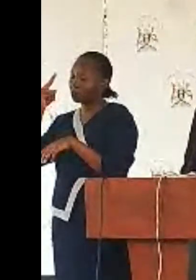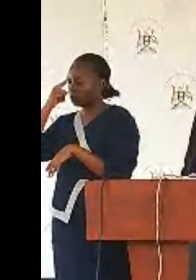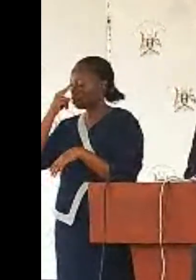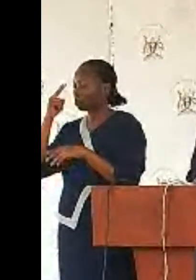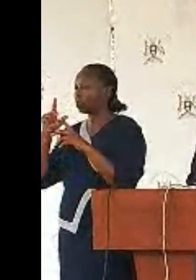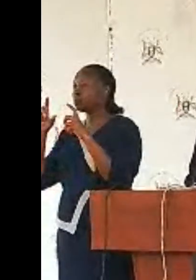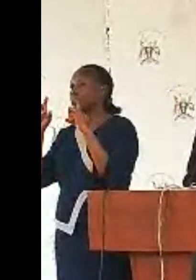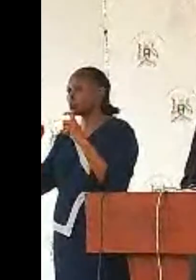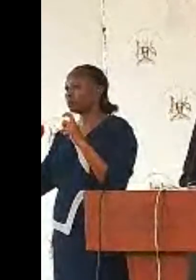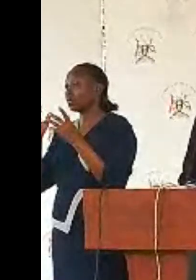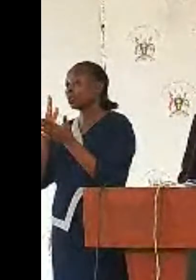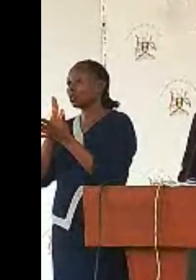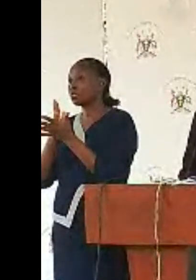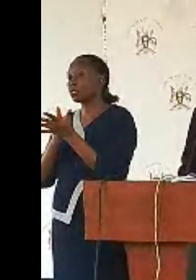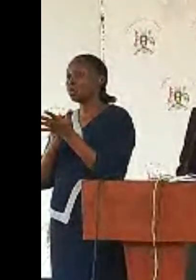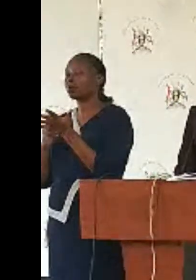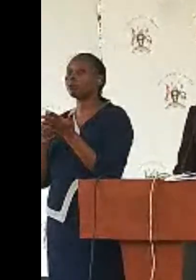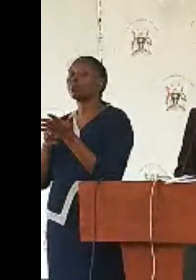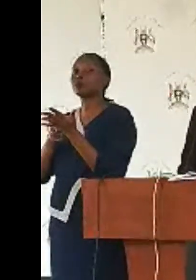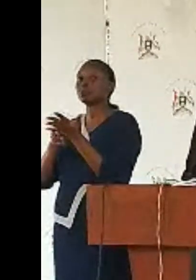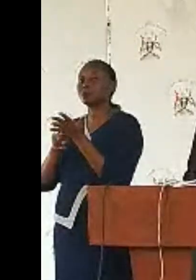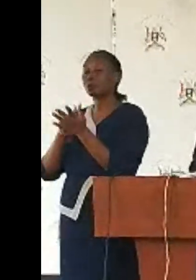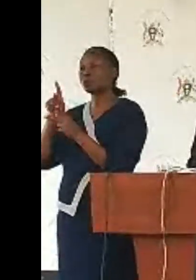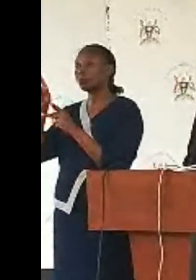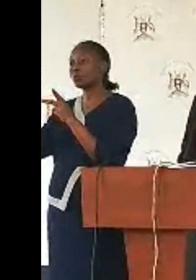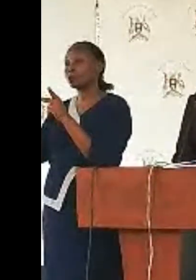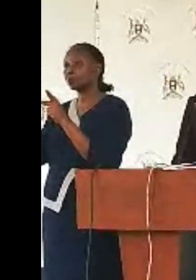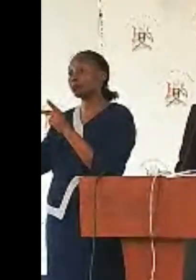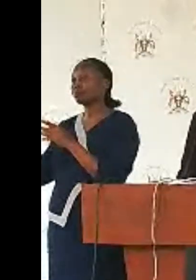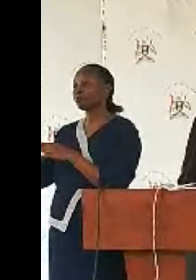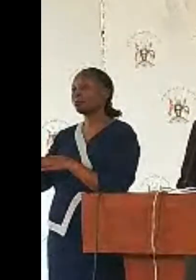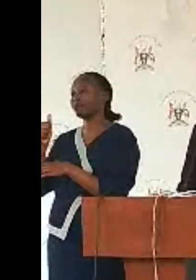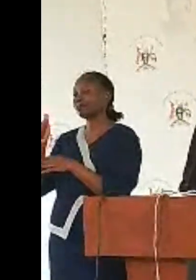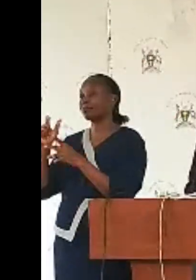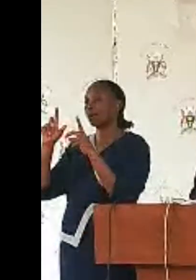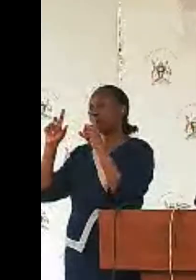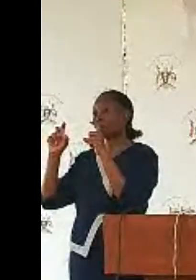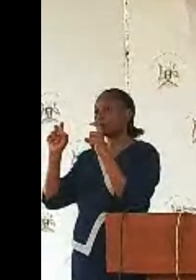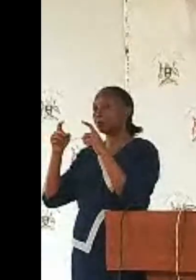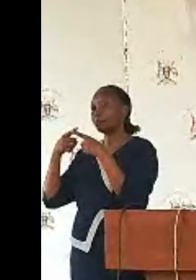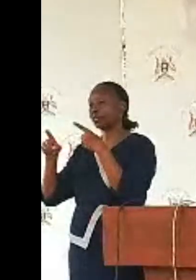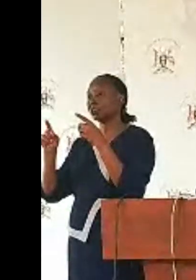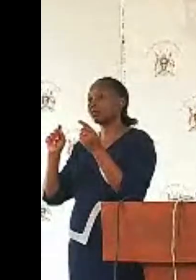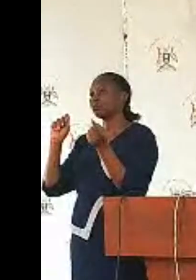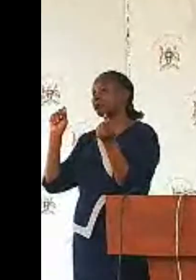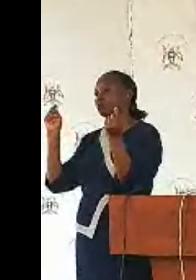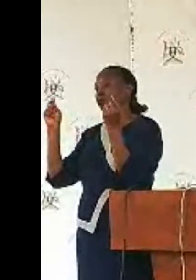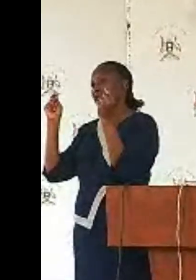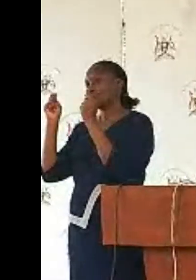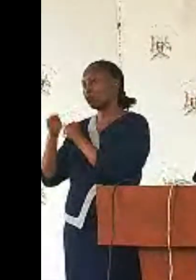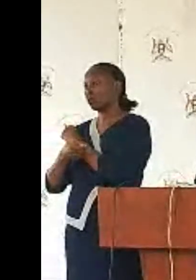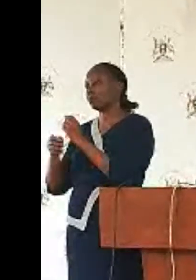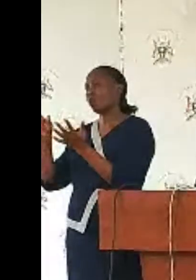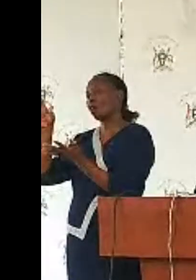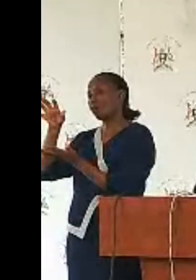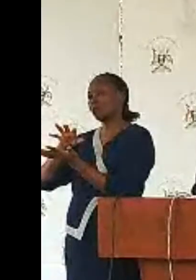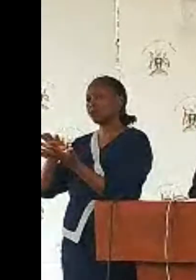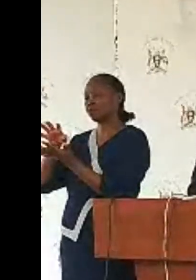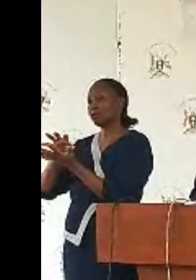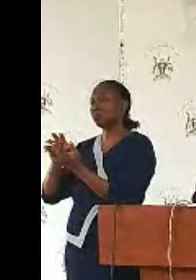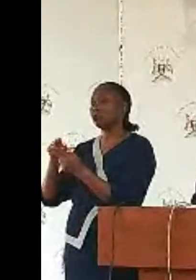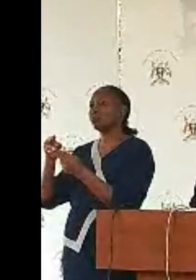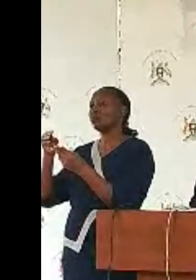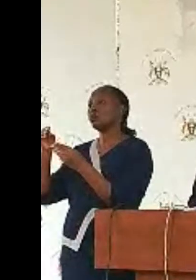bakozesa abantu be bapangisa okuba abaana baabwe ku masomero obufaananyi naye ne babisobya n'ateekako akafaananyi nga kamuwala ate